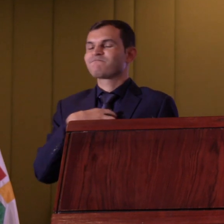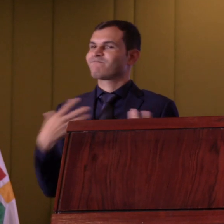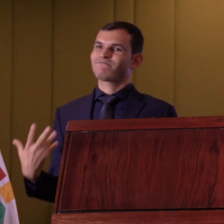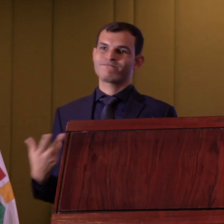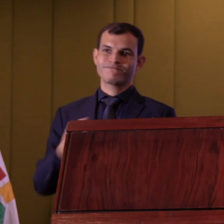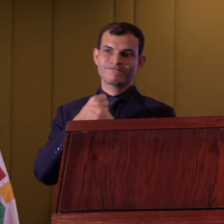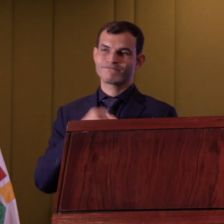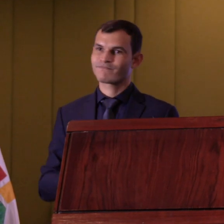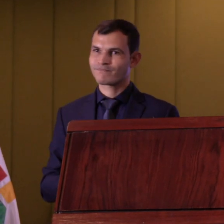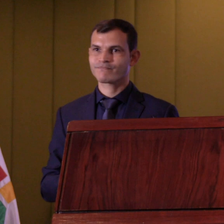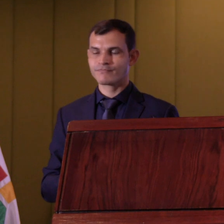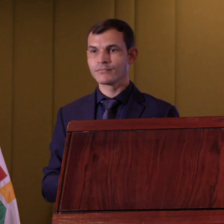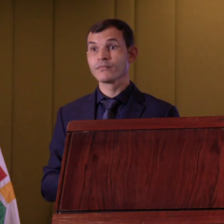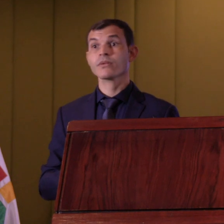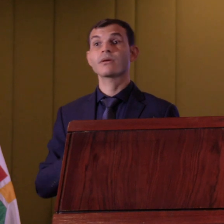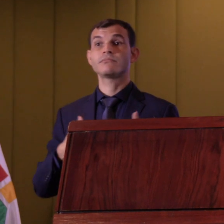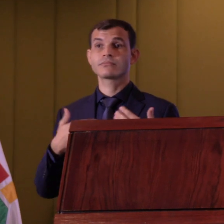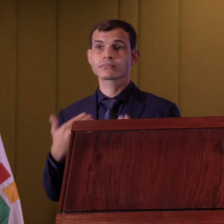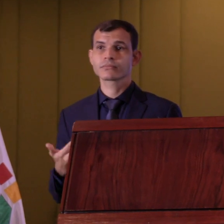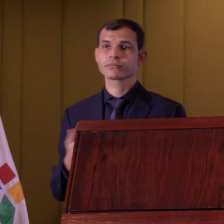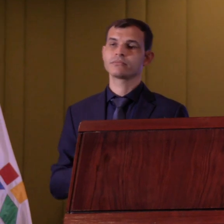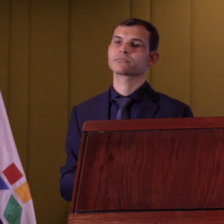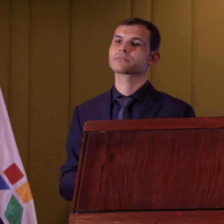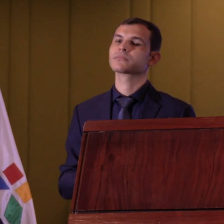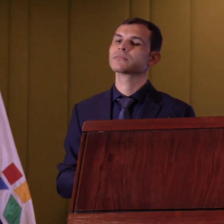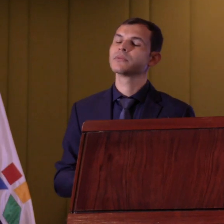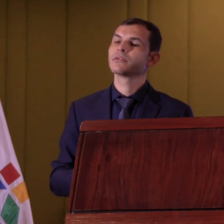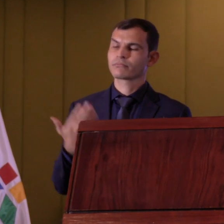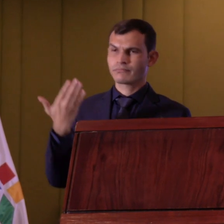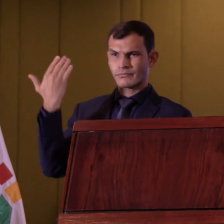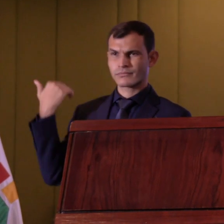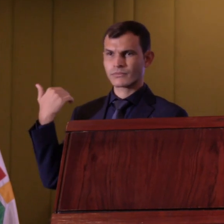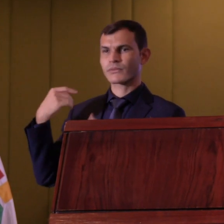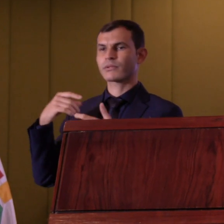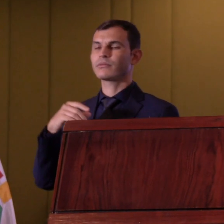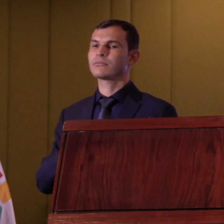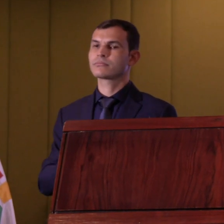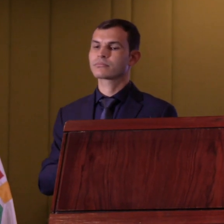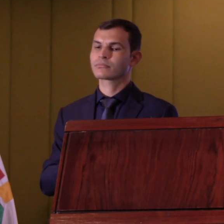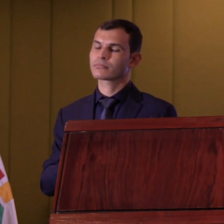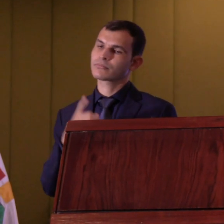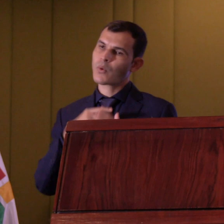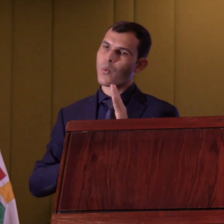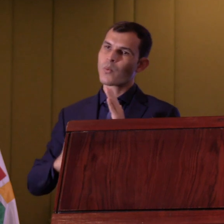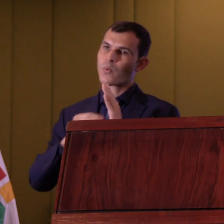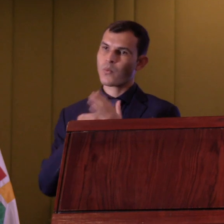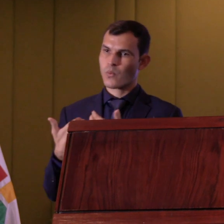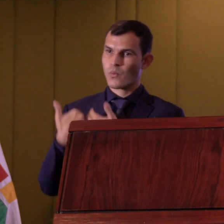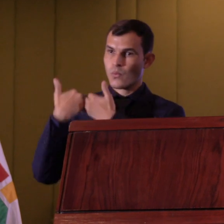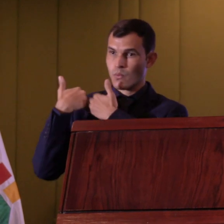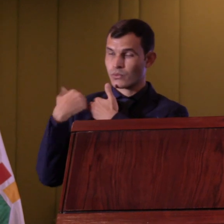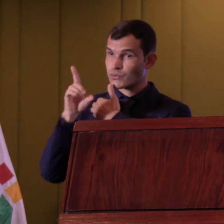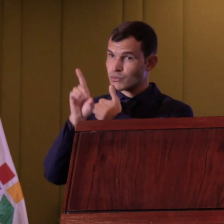imensurável. Em 19, ao assumir o cargo de diretor financeiro executivo, pude compreender